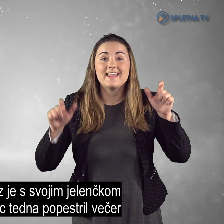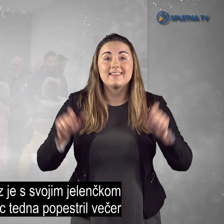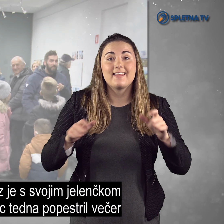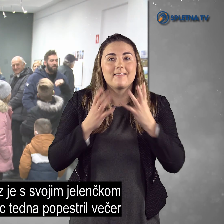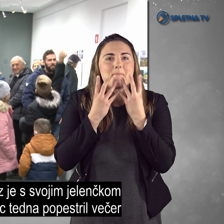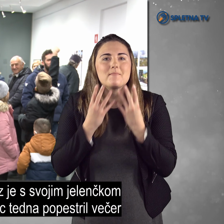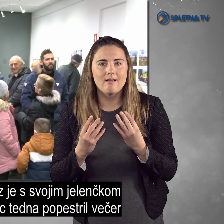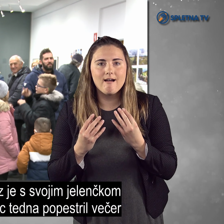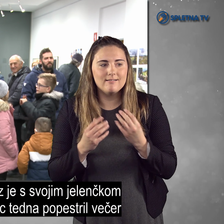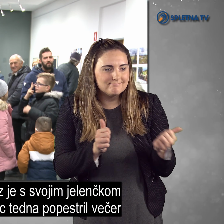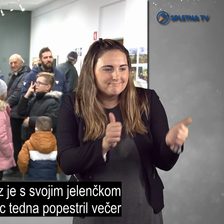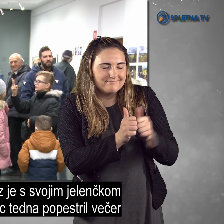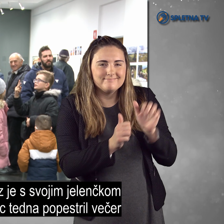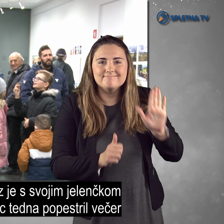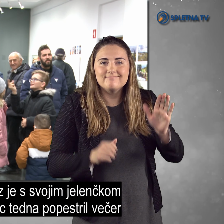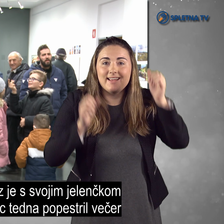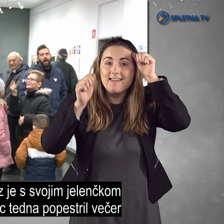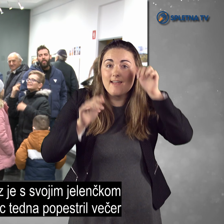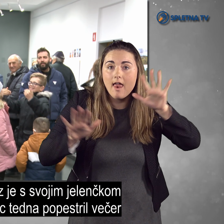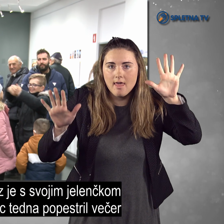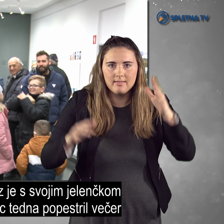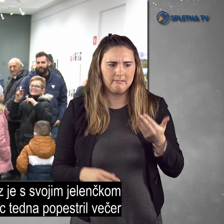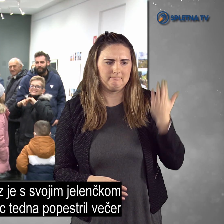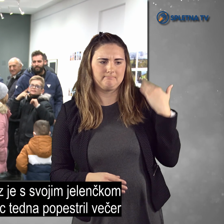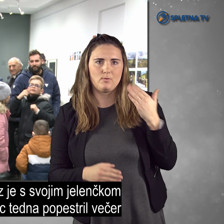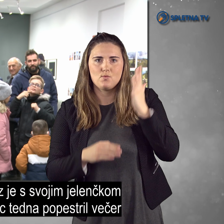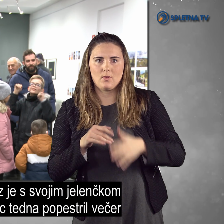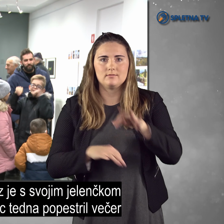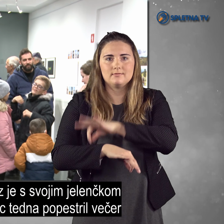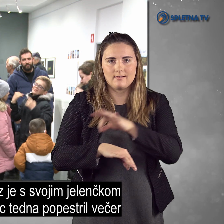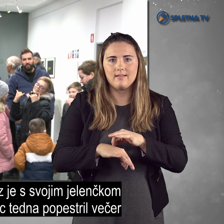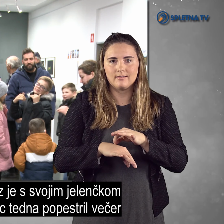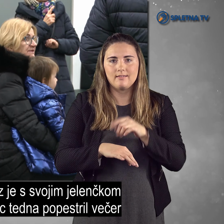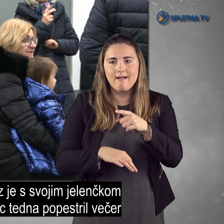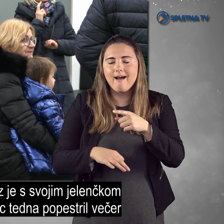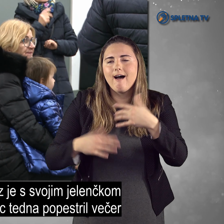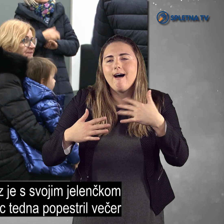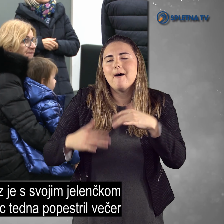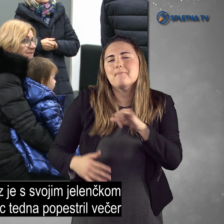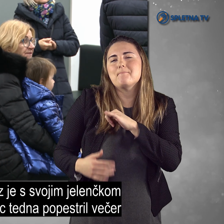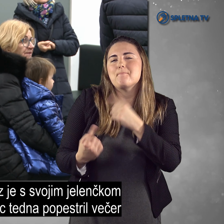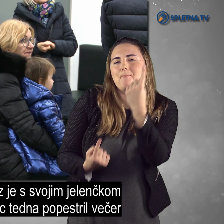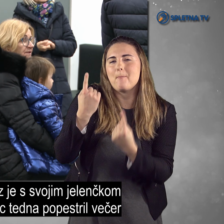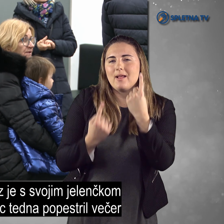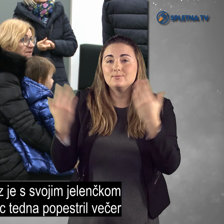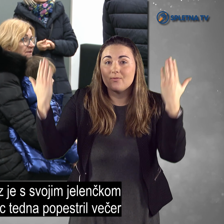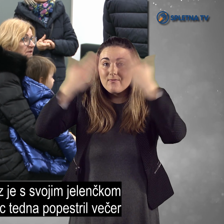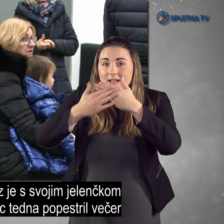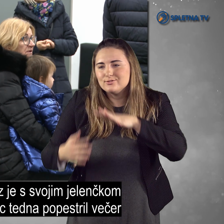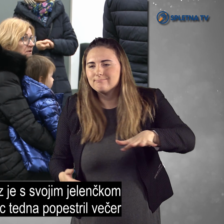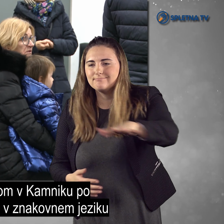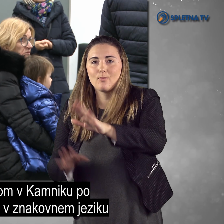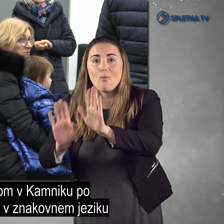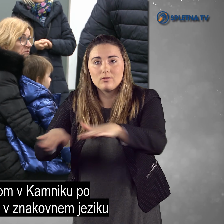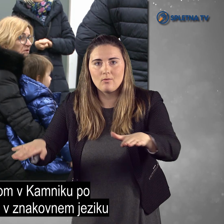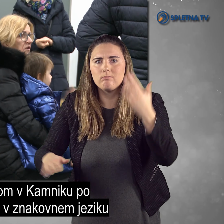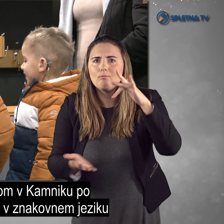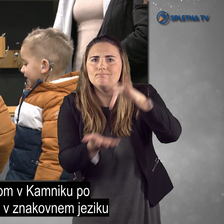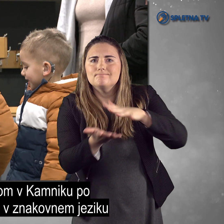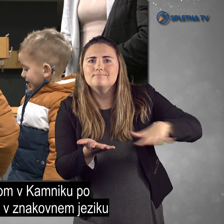Dedek Mraz je s svojim jelenčkom minuli konec tedna popestril večer otrokom v